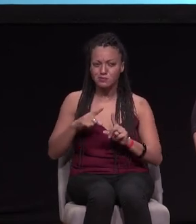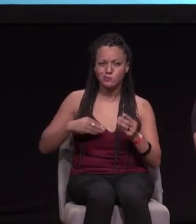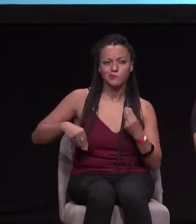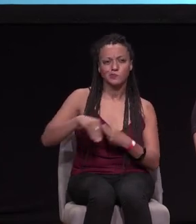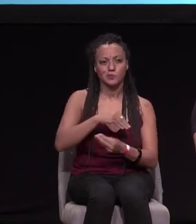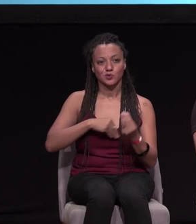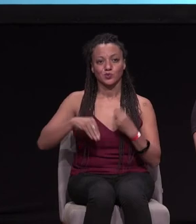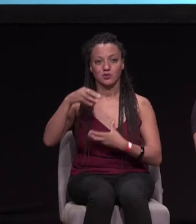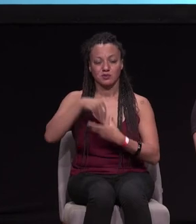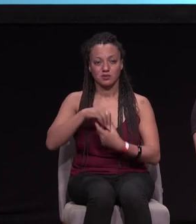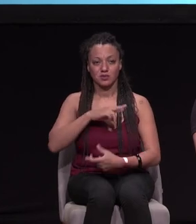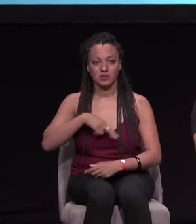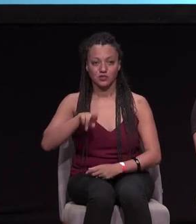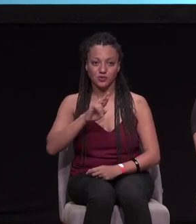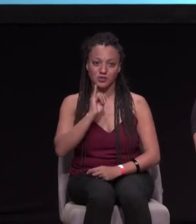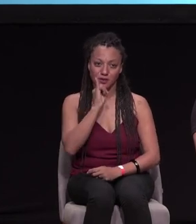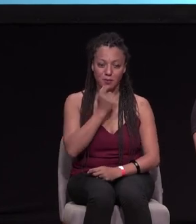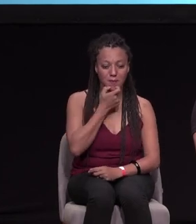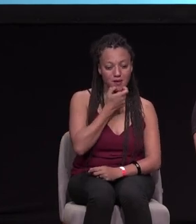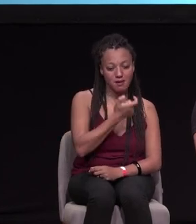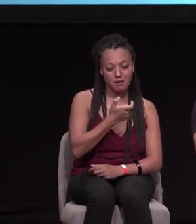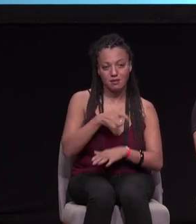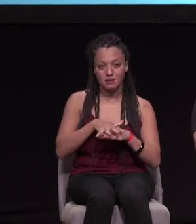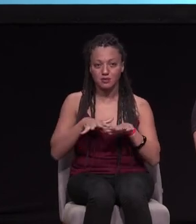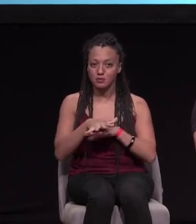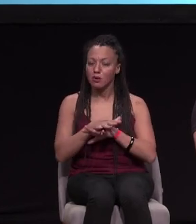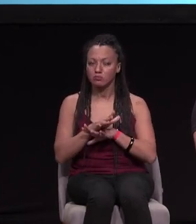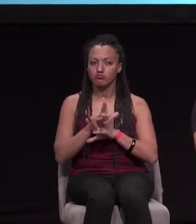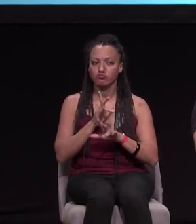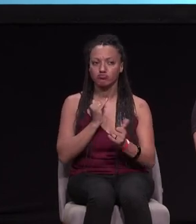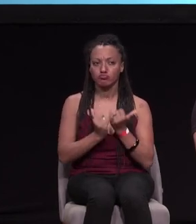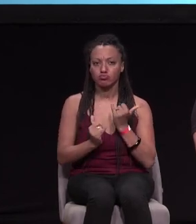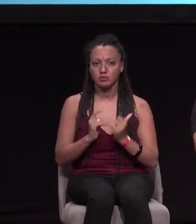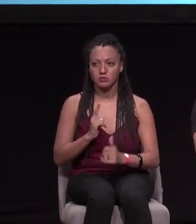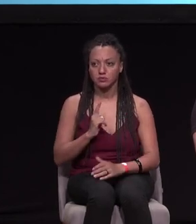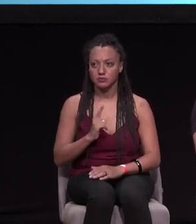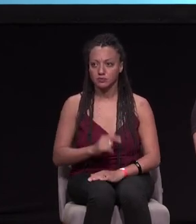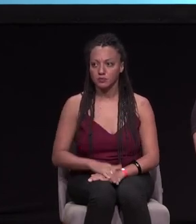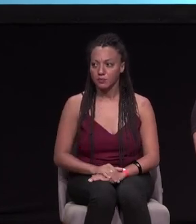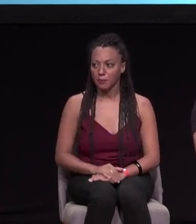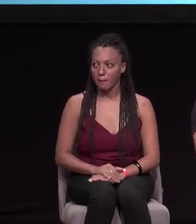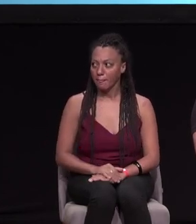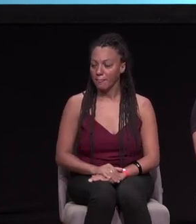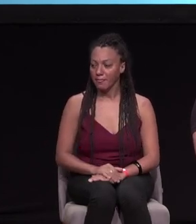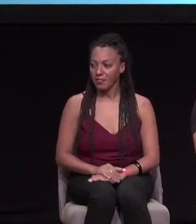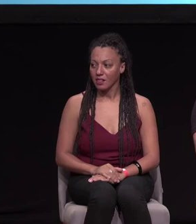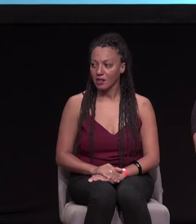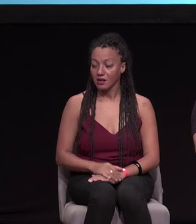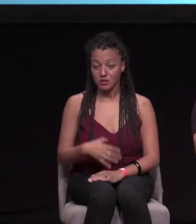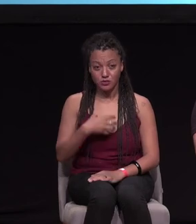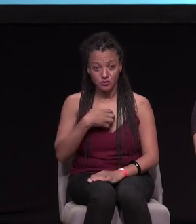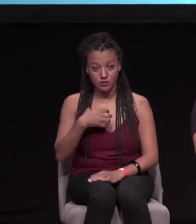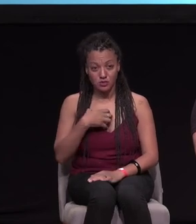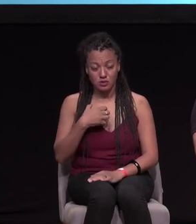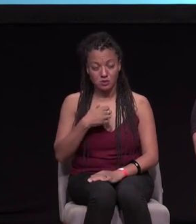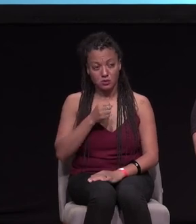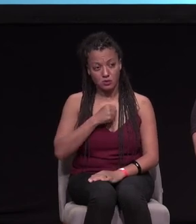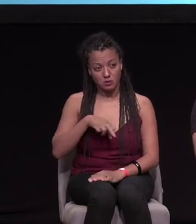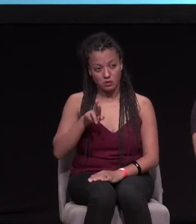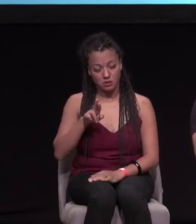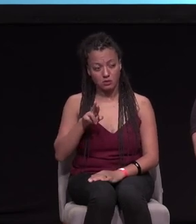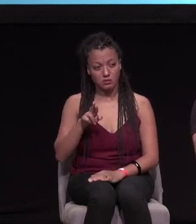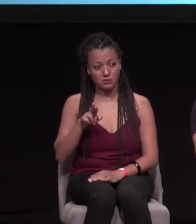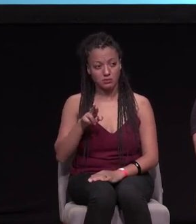da religião então palavras ritos calma e o que vai acontecer a partir dessa sistematização a